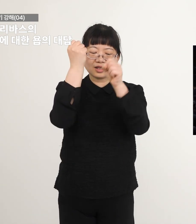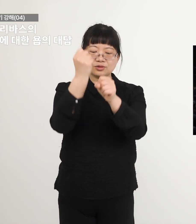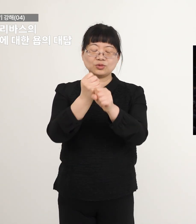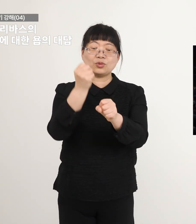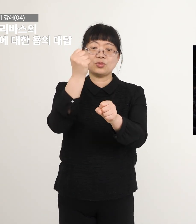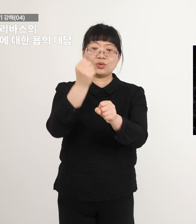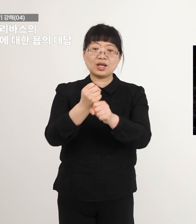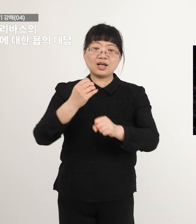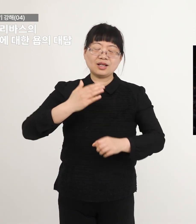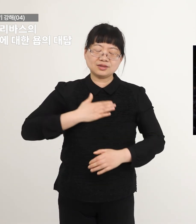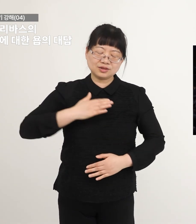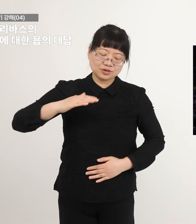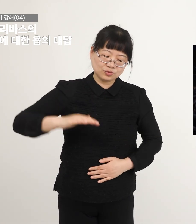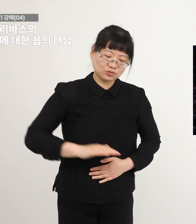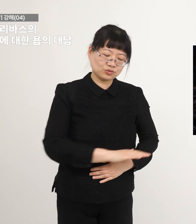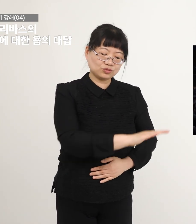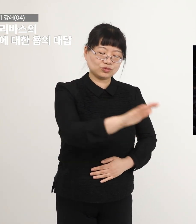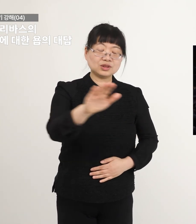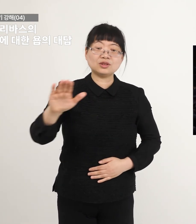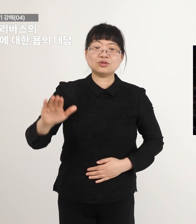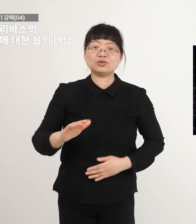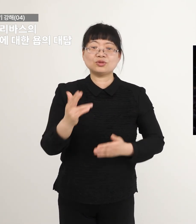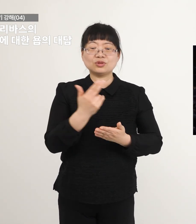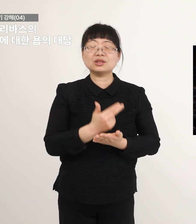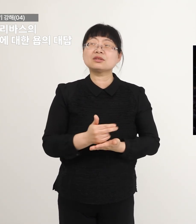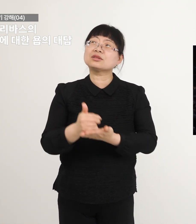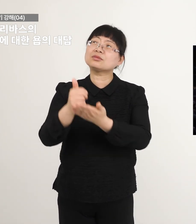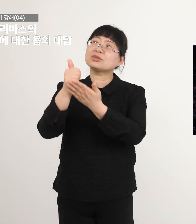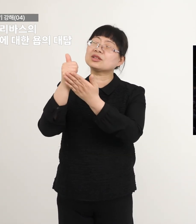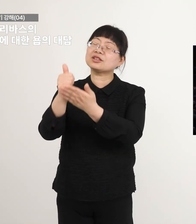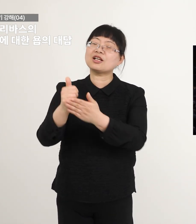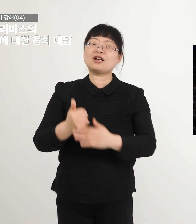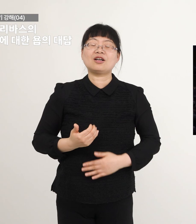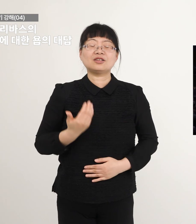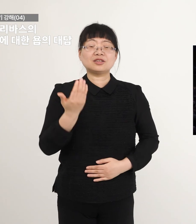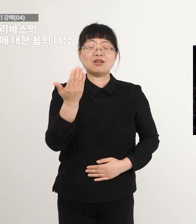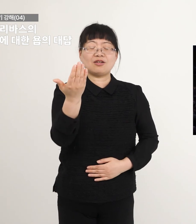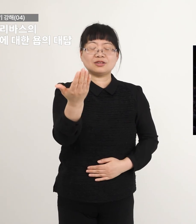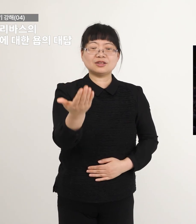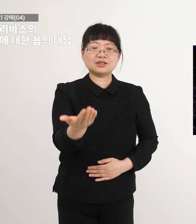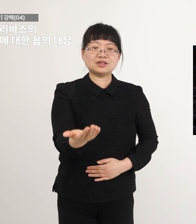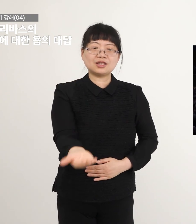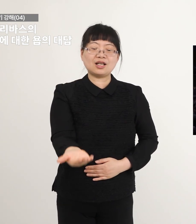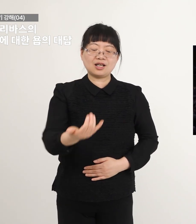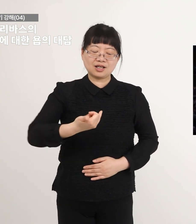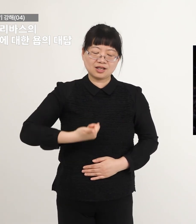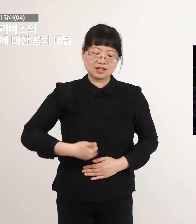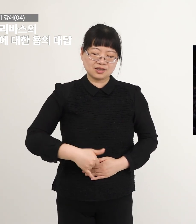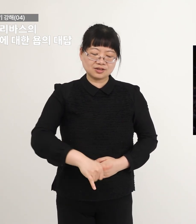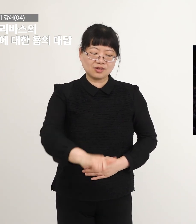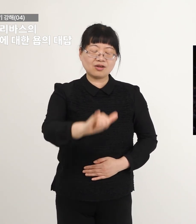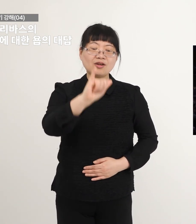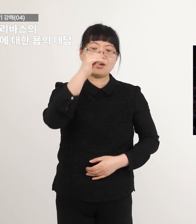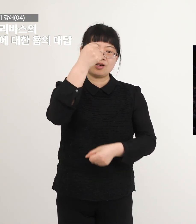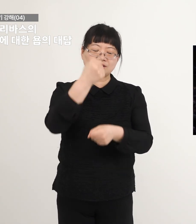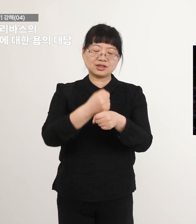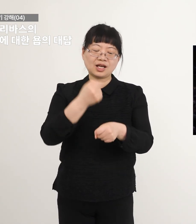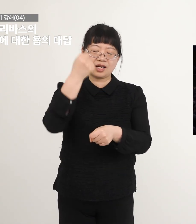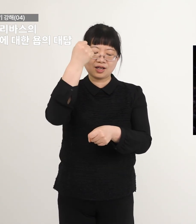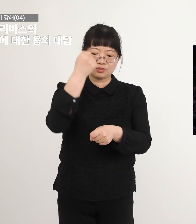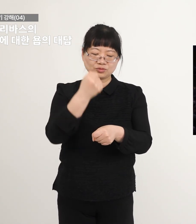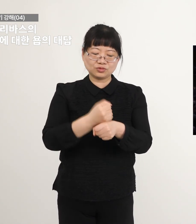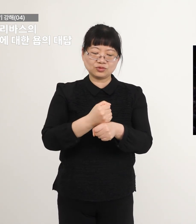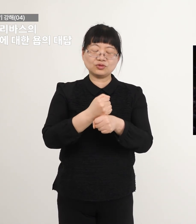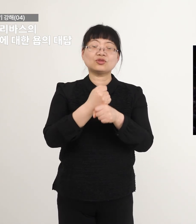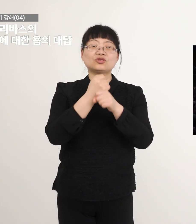것 창조하신 우리 주님이 너를 자녀